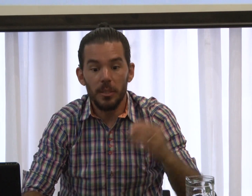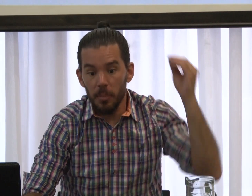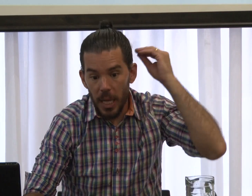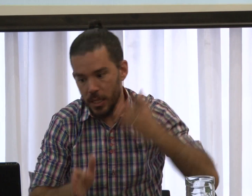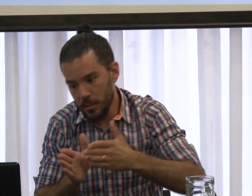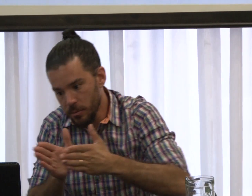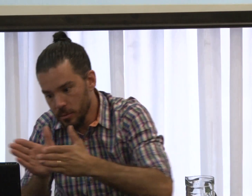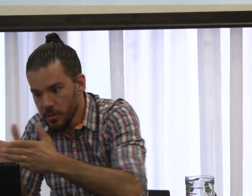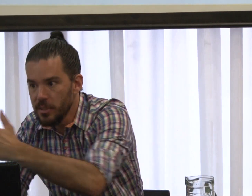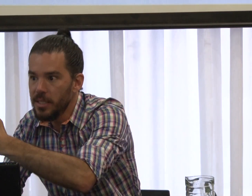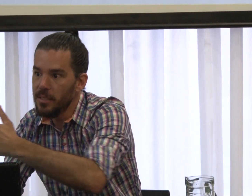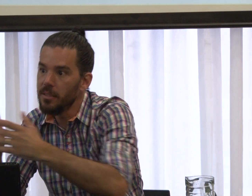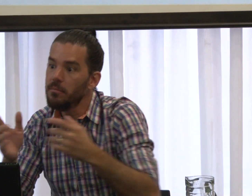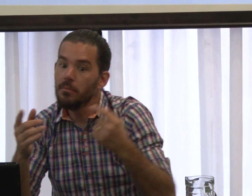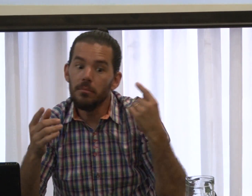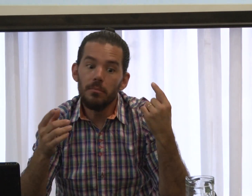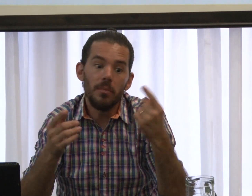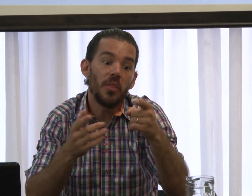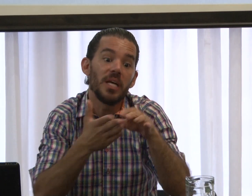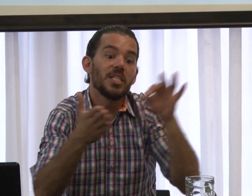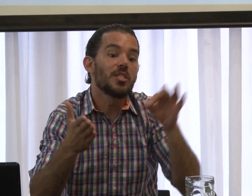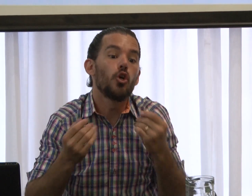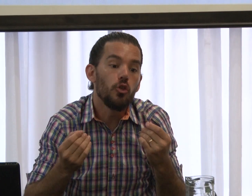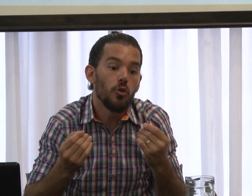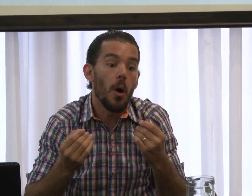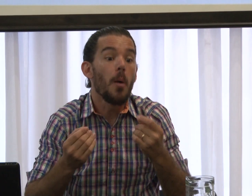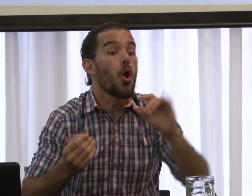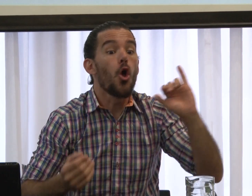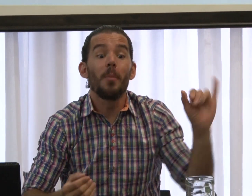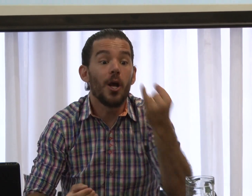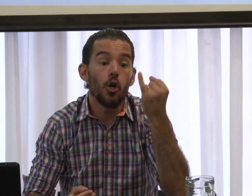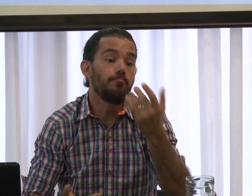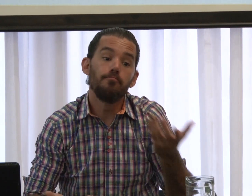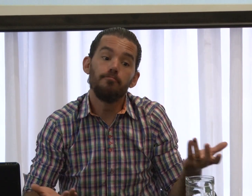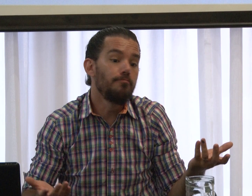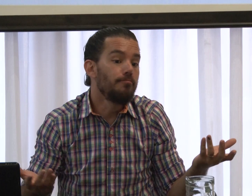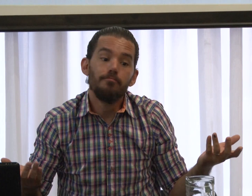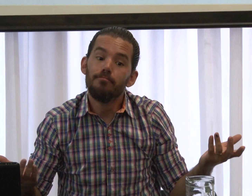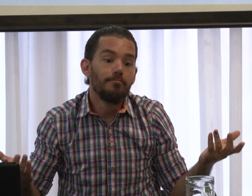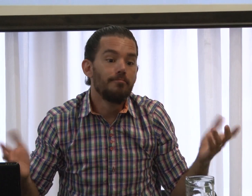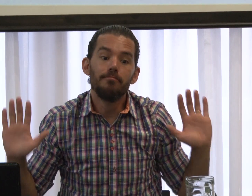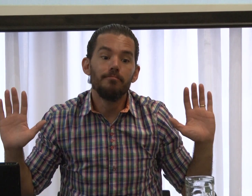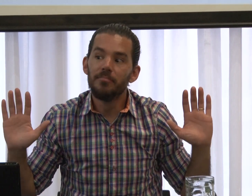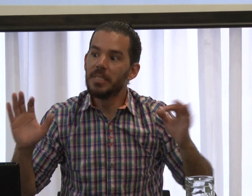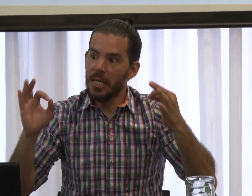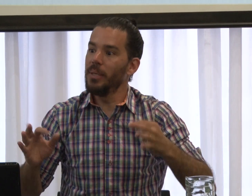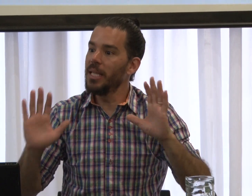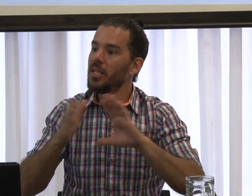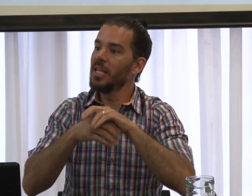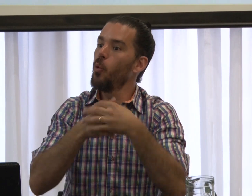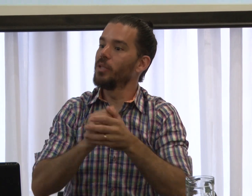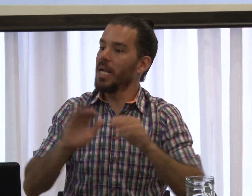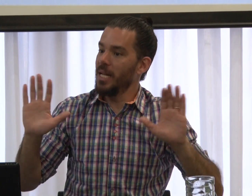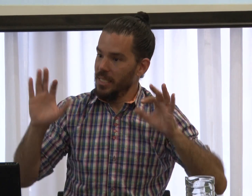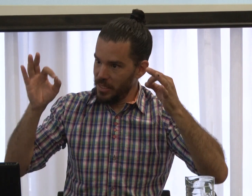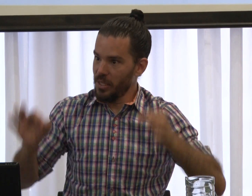había que respetarlo, que no era solamente el idioma, que la comunidad sorda también tenía su cultura. Y la lengua